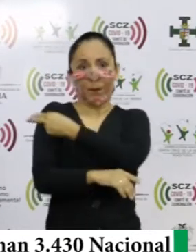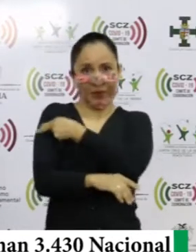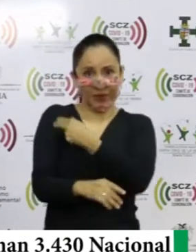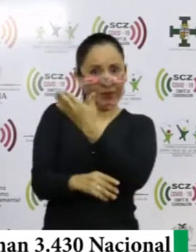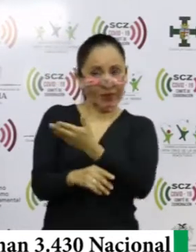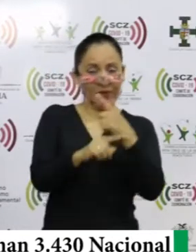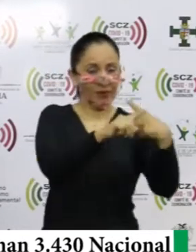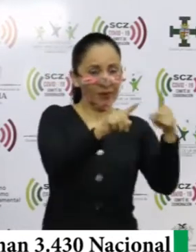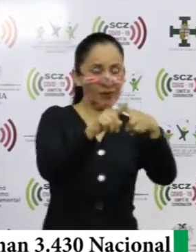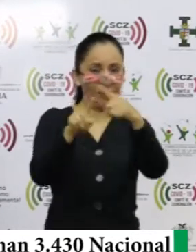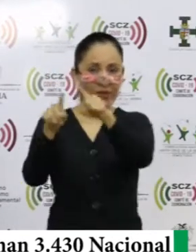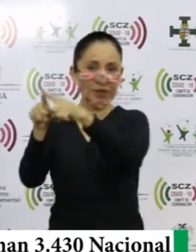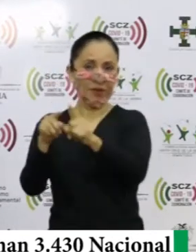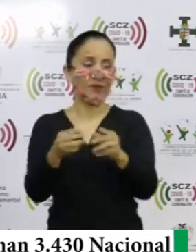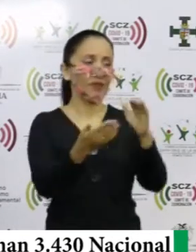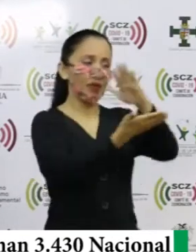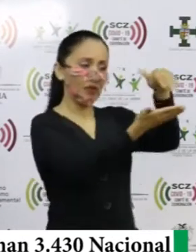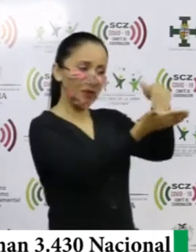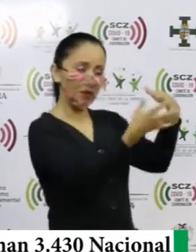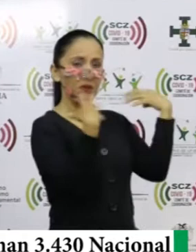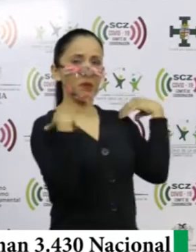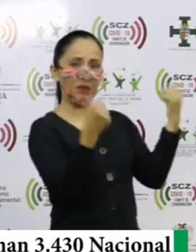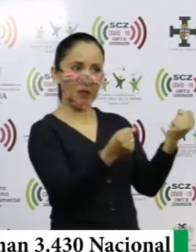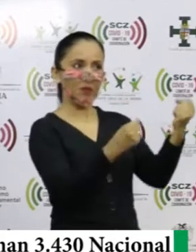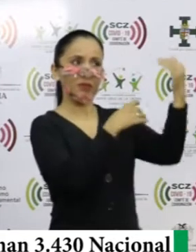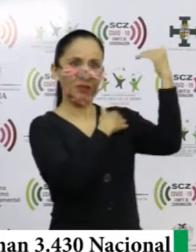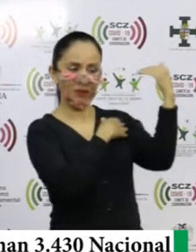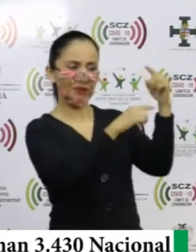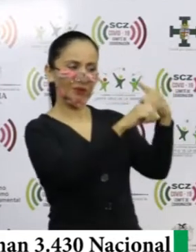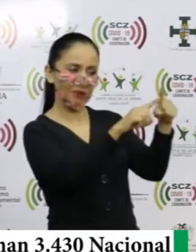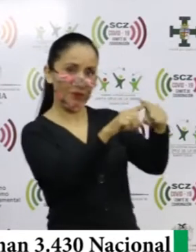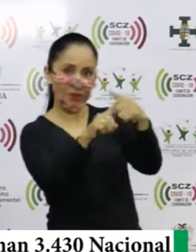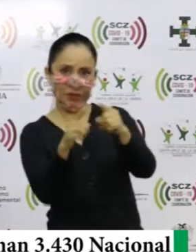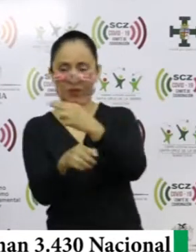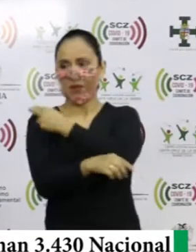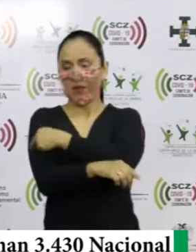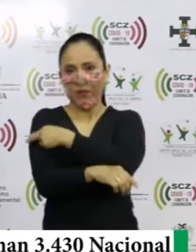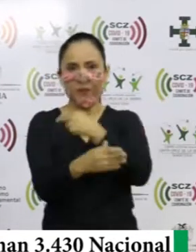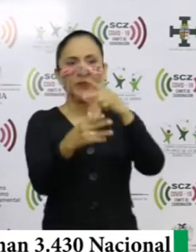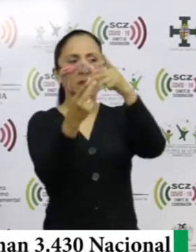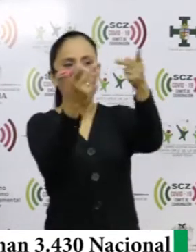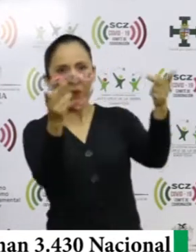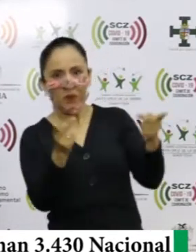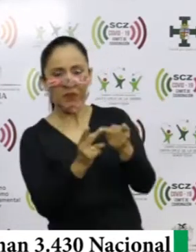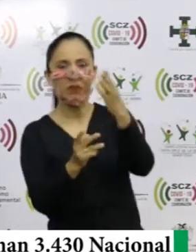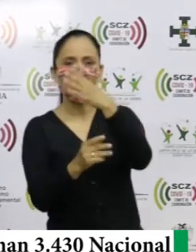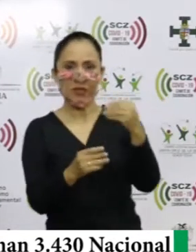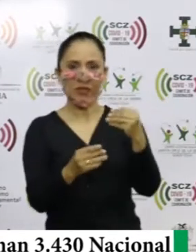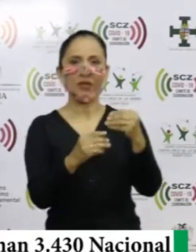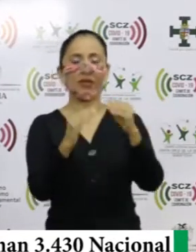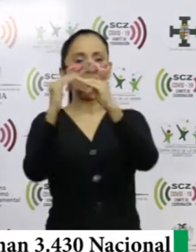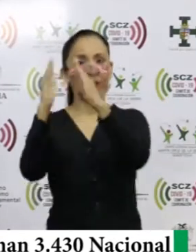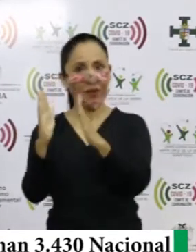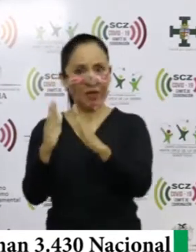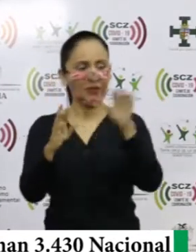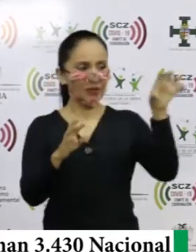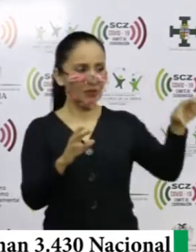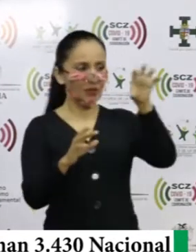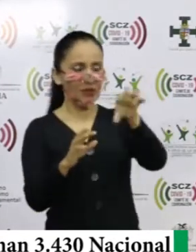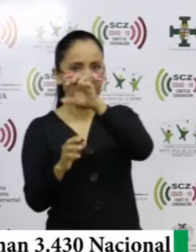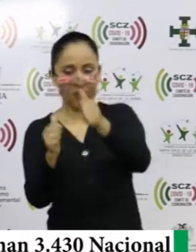tanto en nuestros establecimientos aquí en santa cruz de la sierra establecimientos de provincia y los pacientes domiciliados en